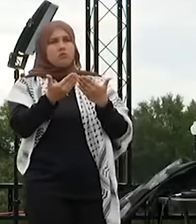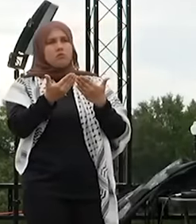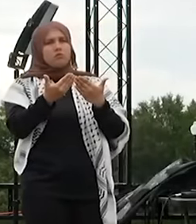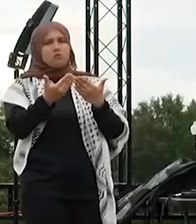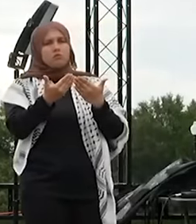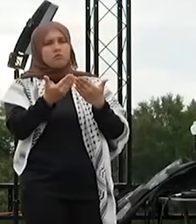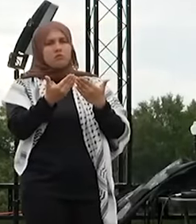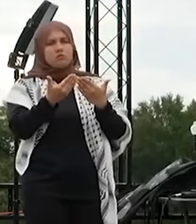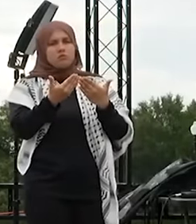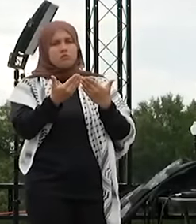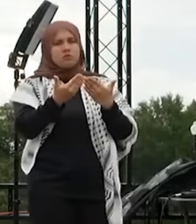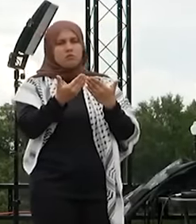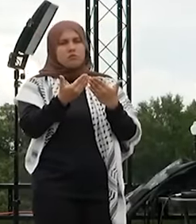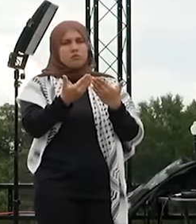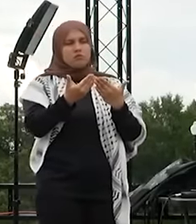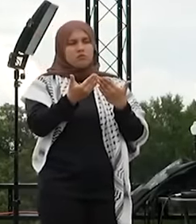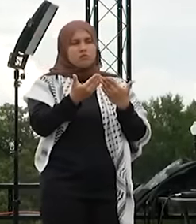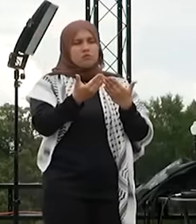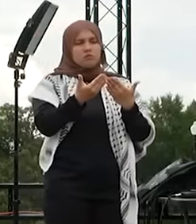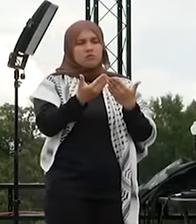الغفور الرحيم.